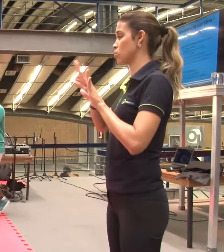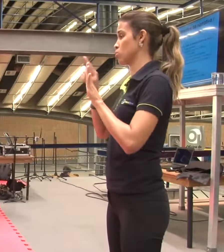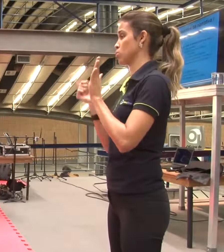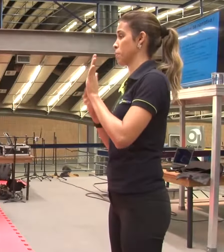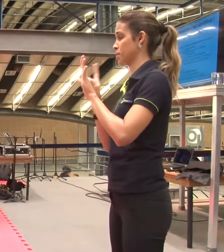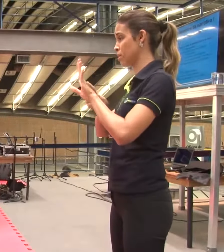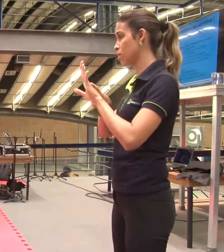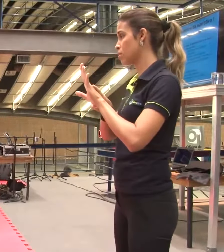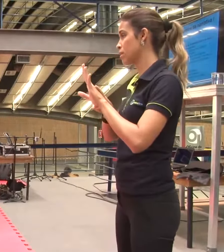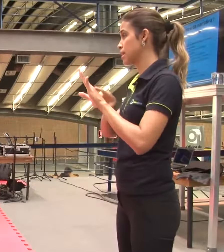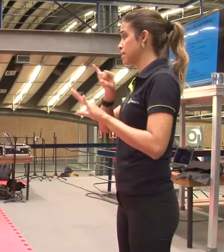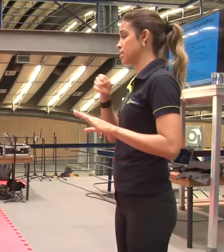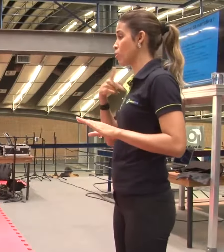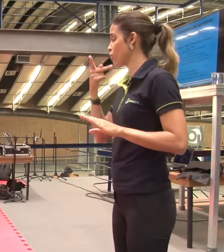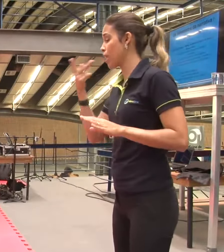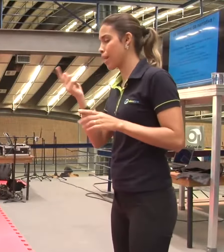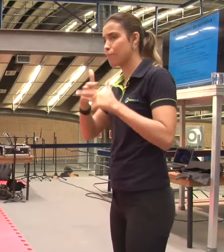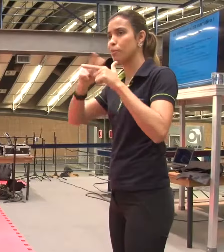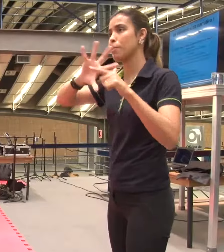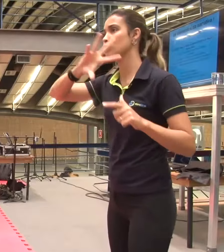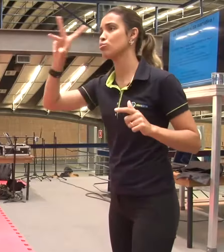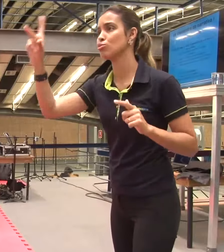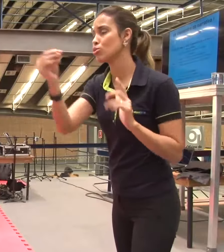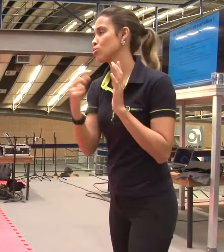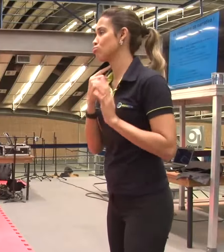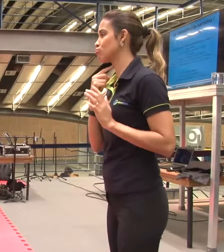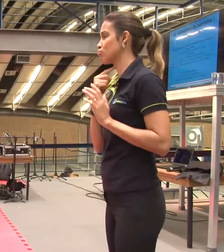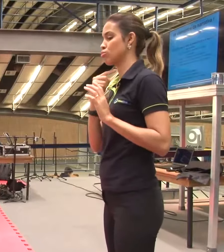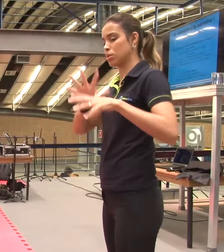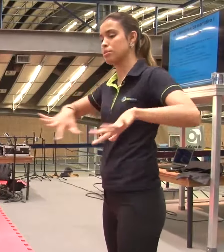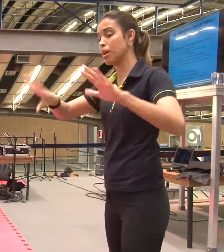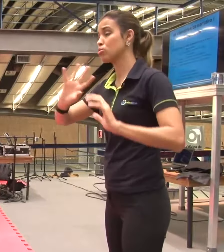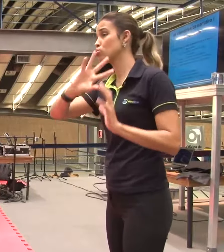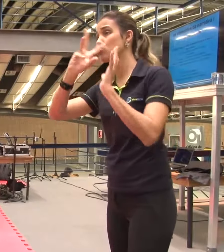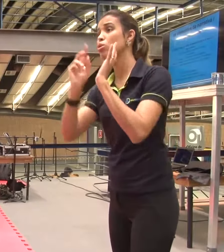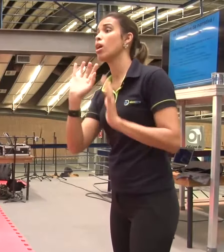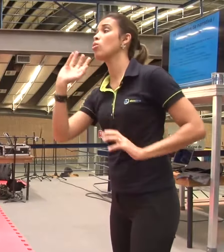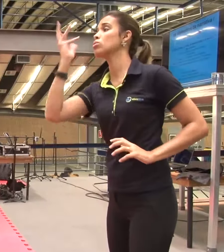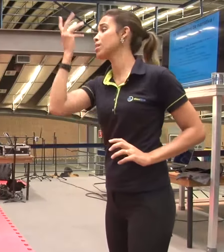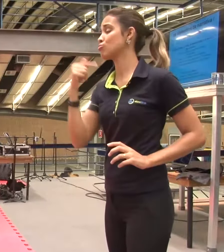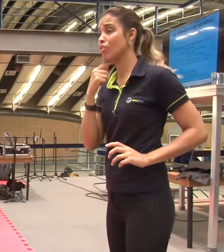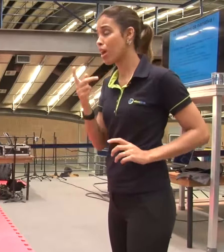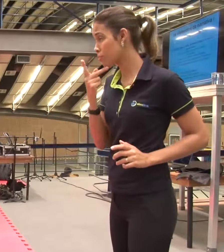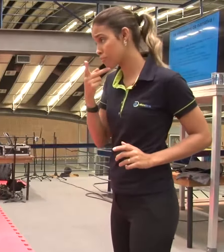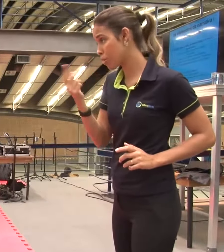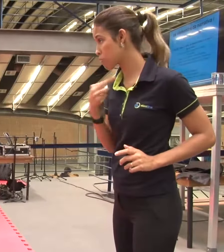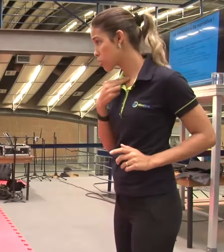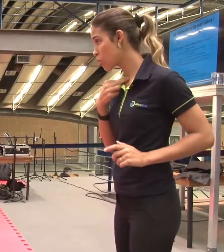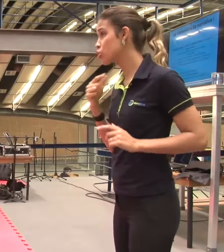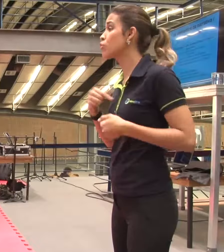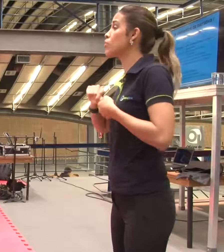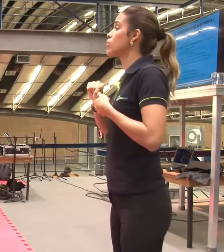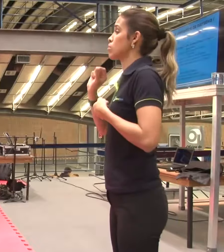Se eu não posso falar de todos os problemas do mundo, que ocorrem em todos os espaços do mundo, o que é que eu posso